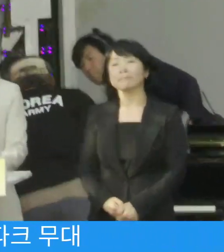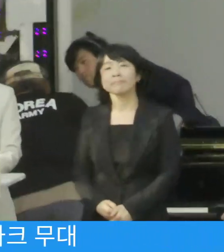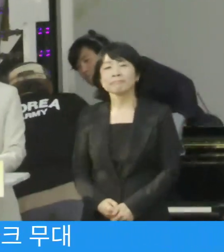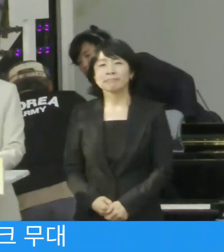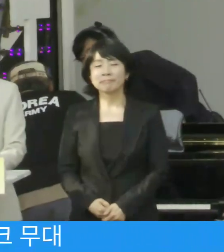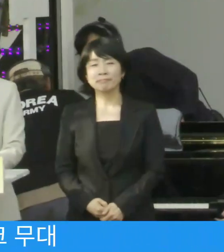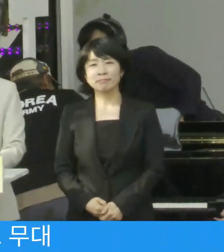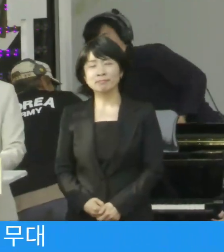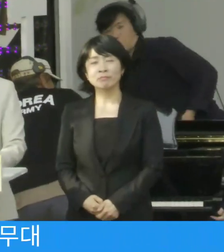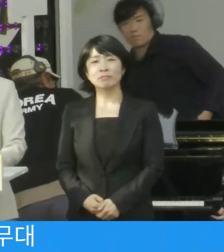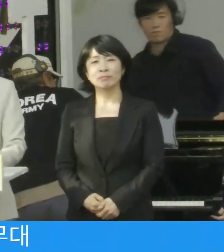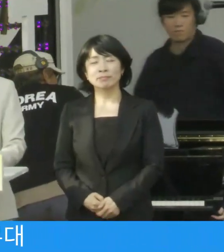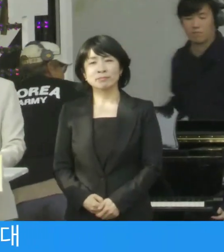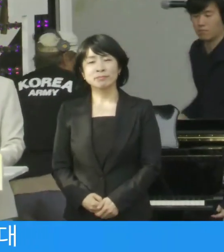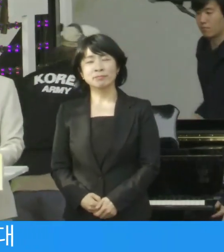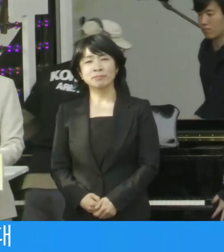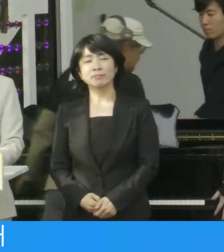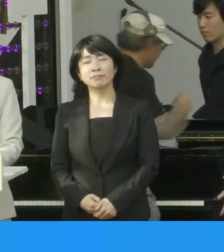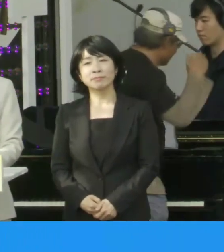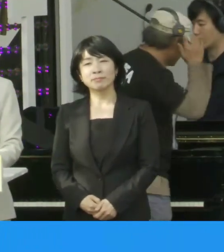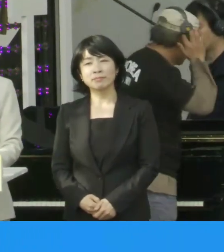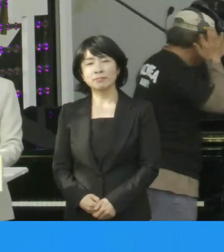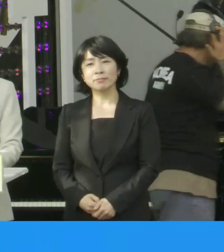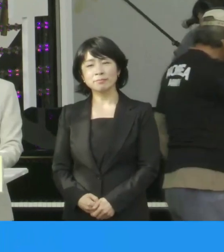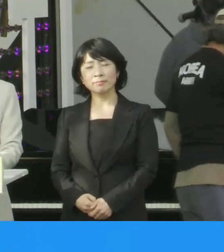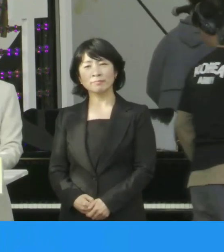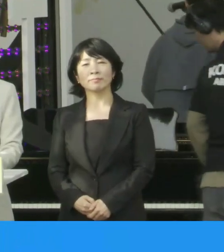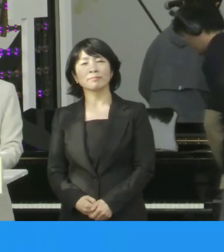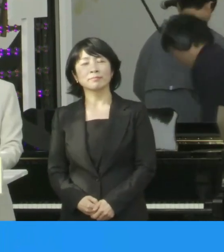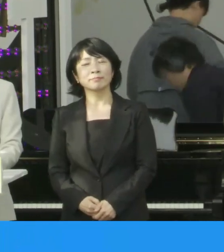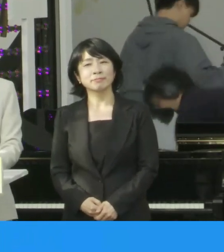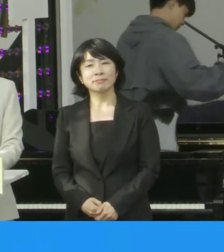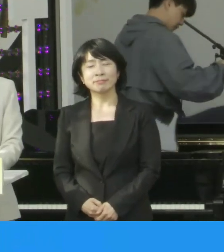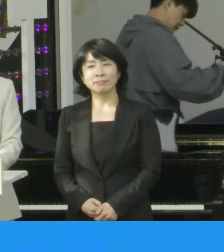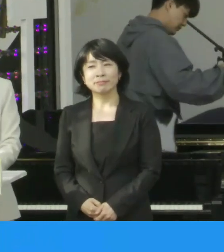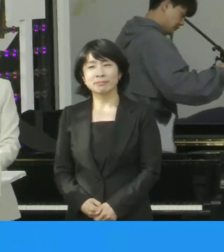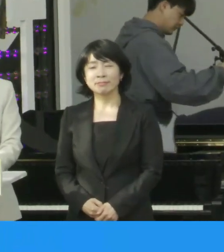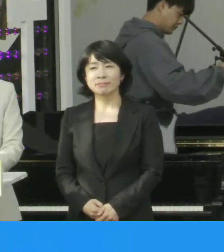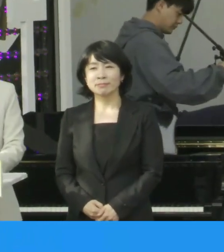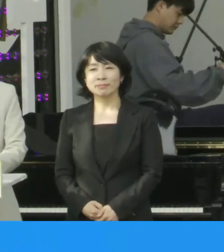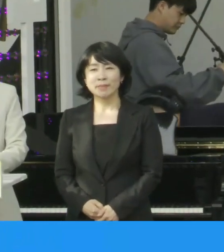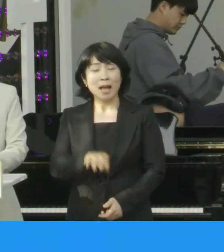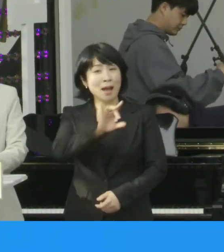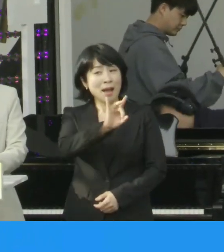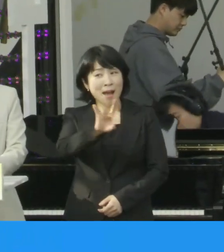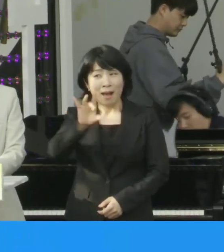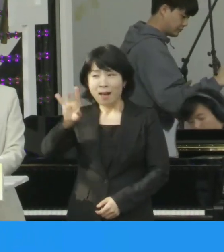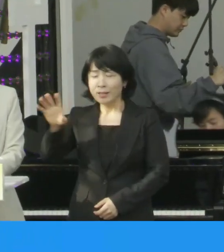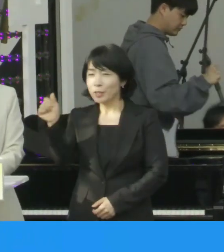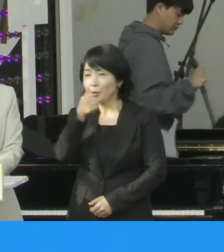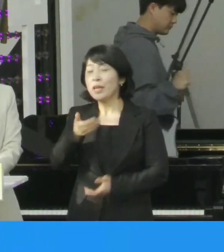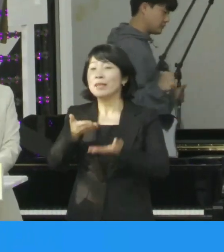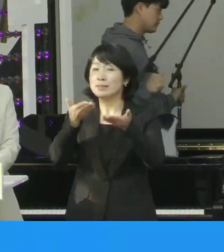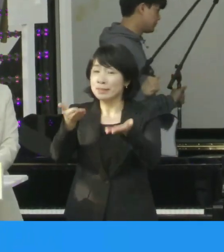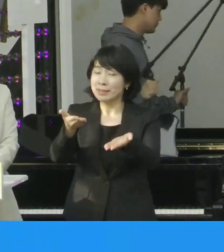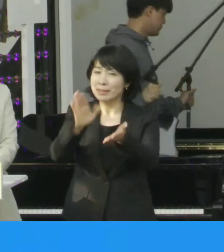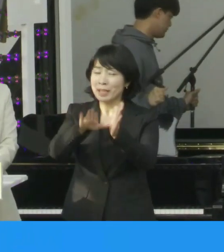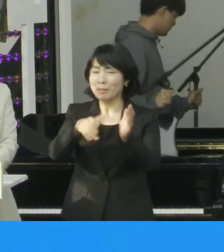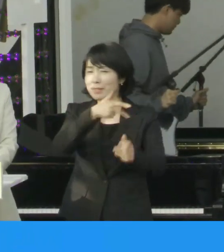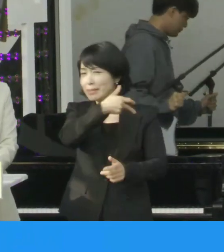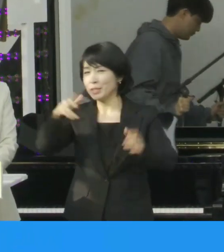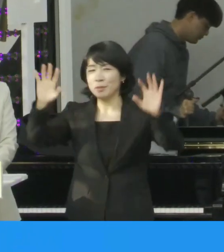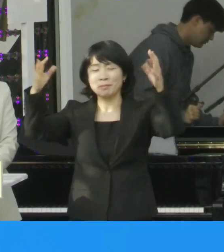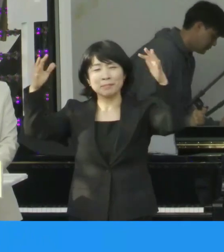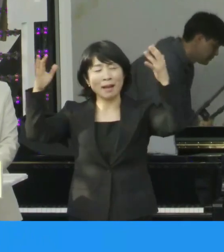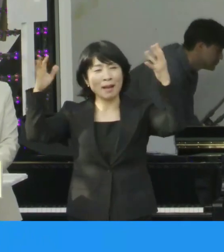distinguished guests who have honored us with their presence today. 네, 한 분 한 분 소개해드릴 때마다 큰